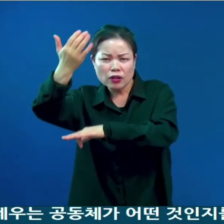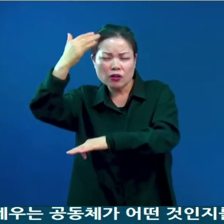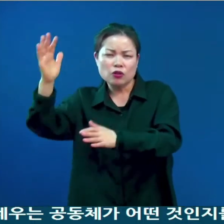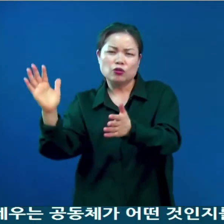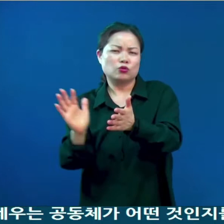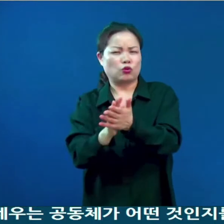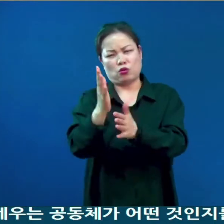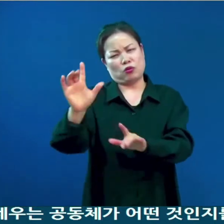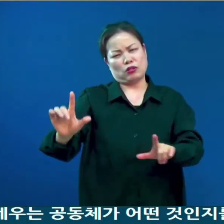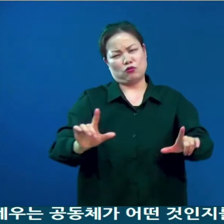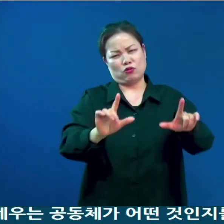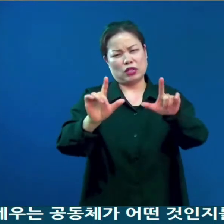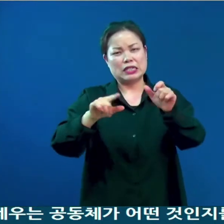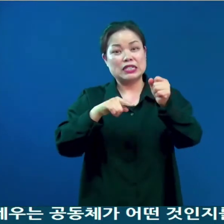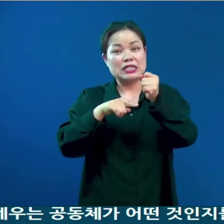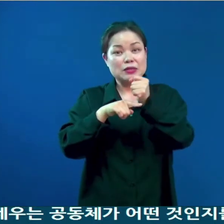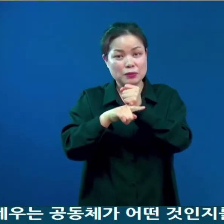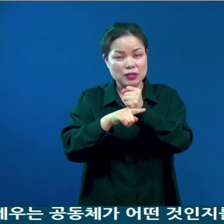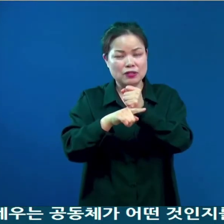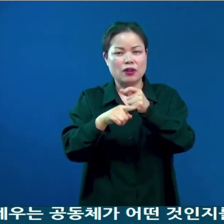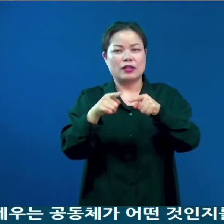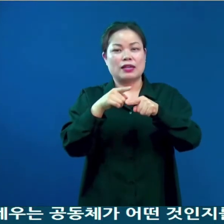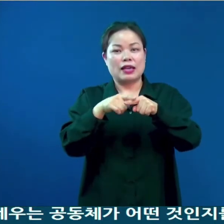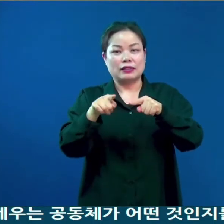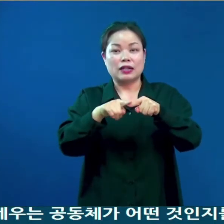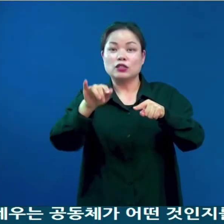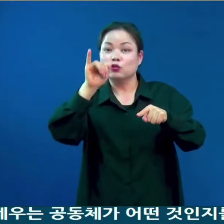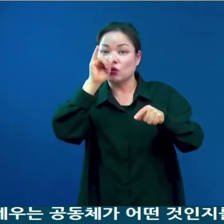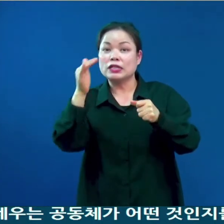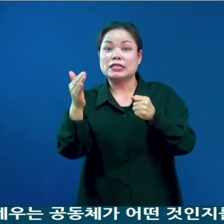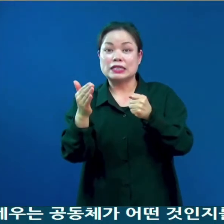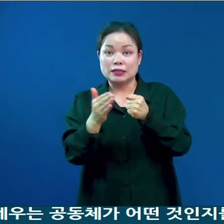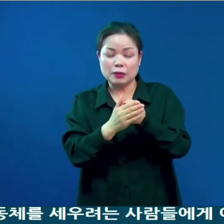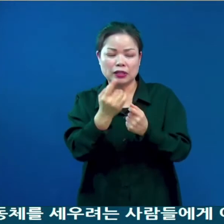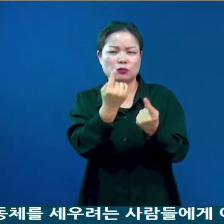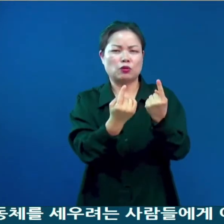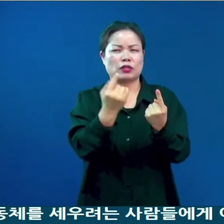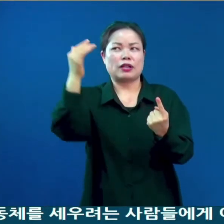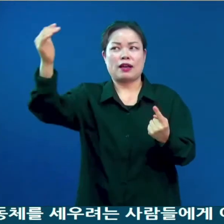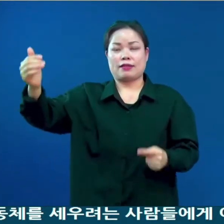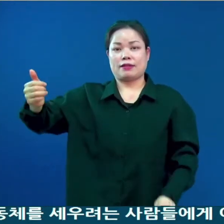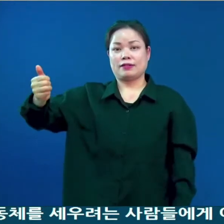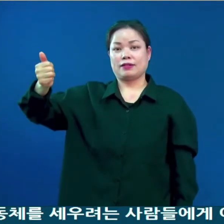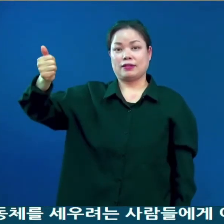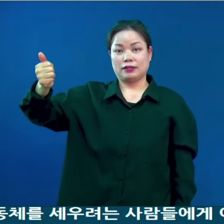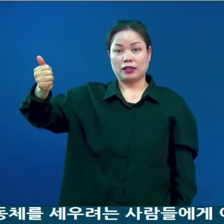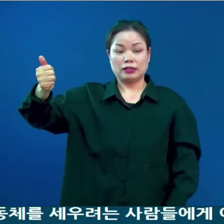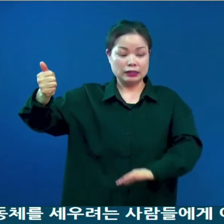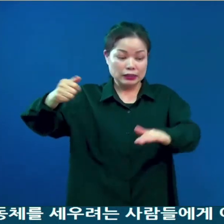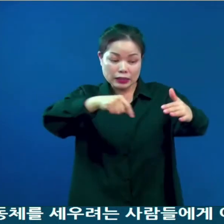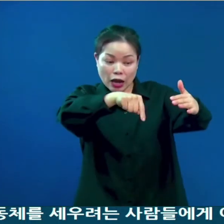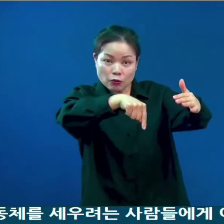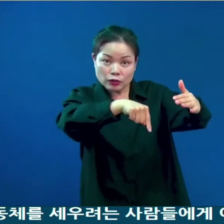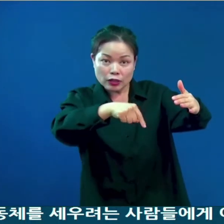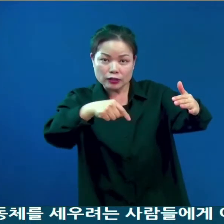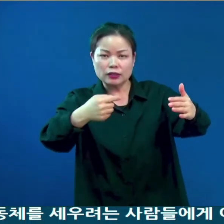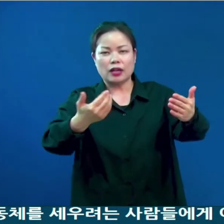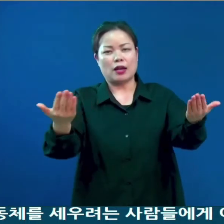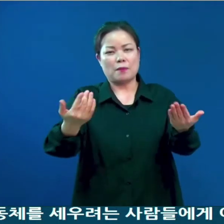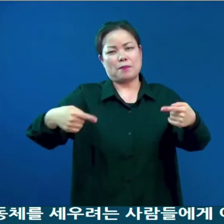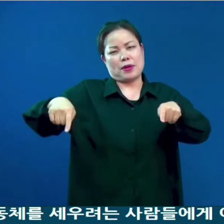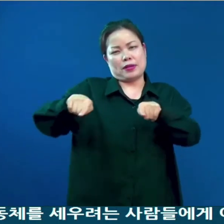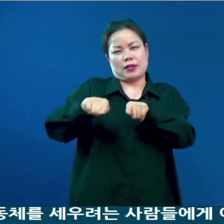누리자, 이런 의미로 해석될 수도 있지만 그보다는 하나님께서 그 가운데